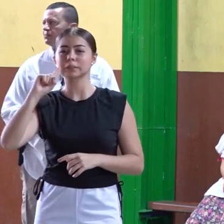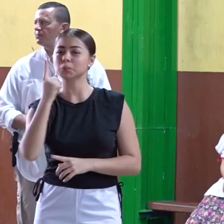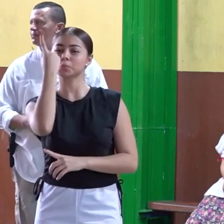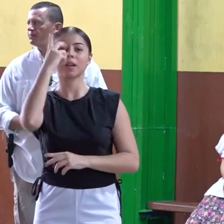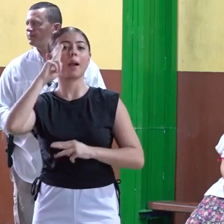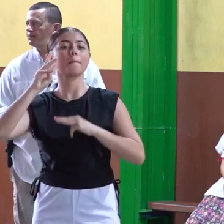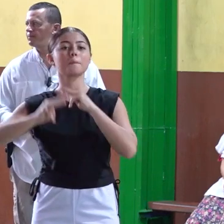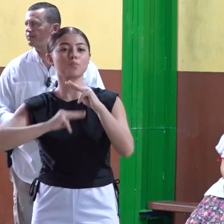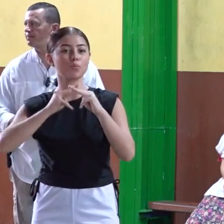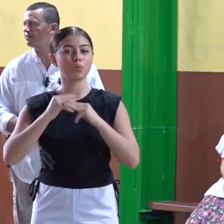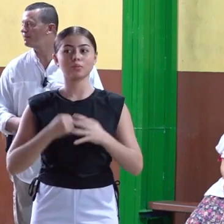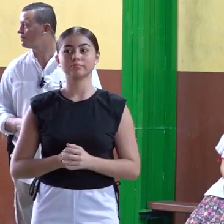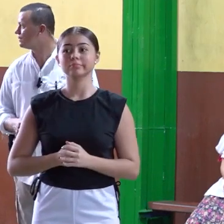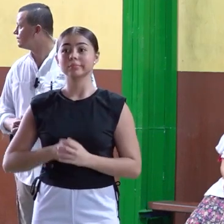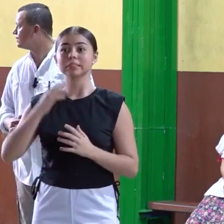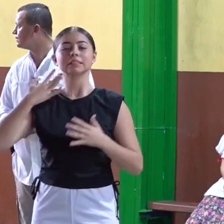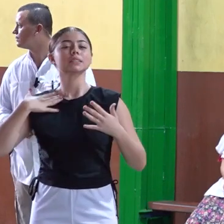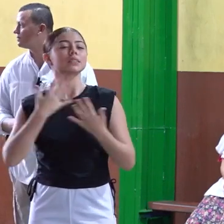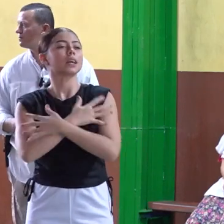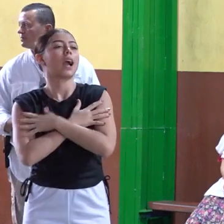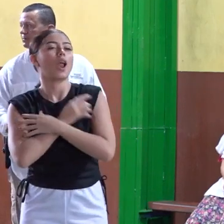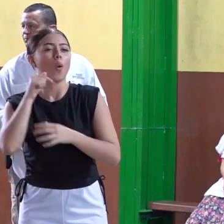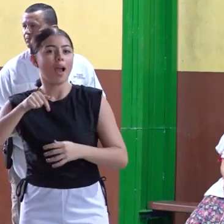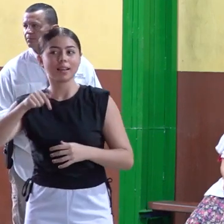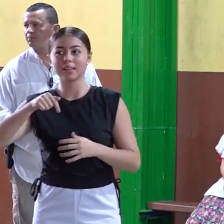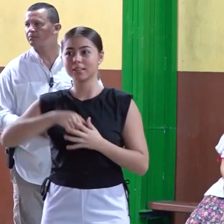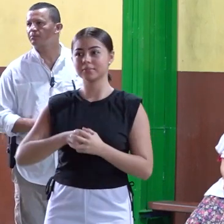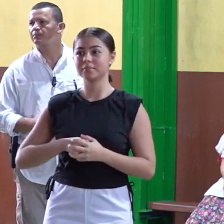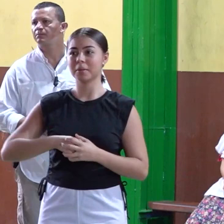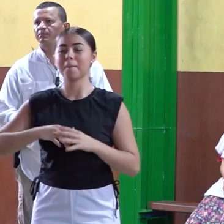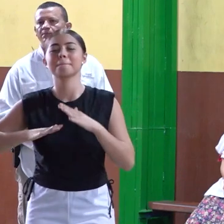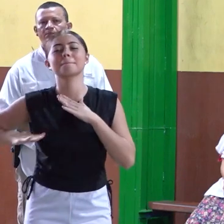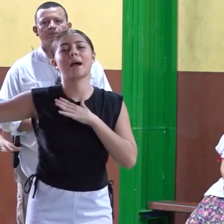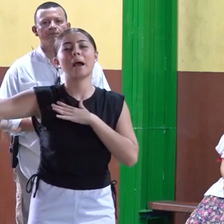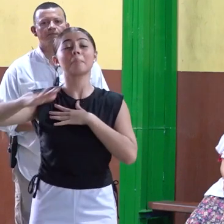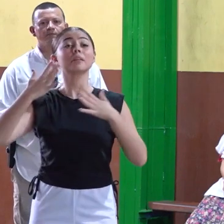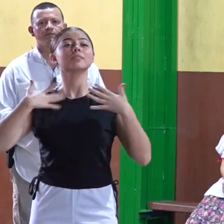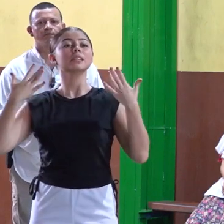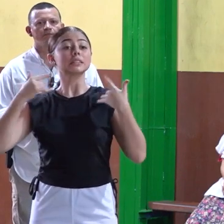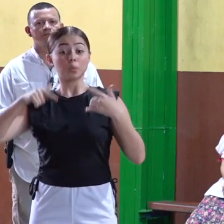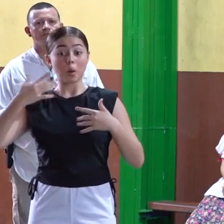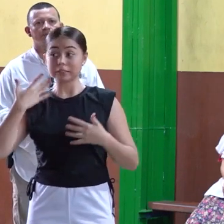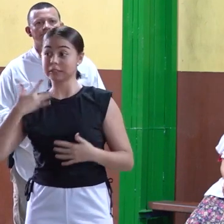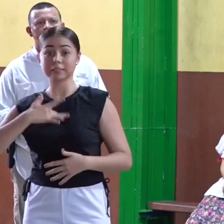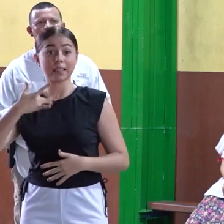mundo. Es como si el calor de la pampa, ese fresquito que estamos sintiendo